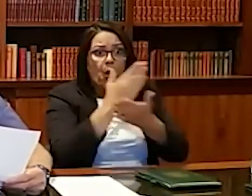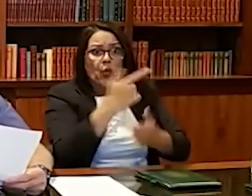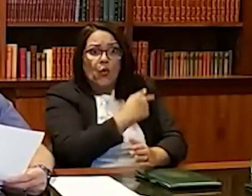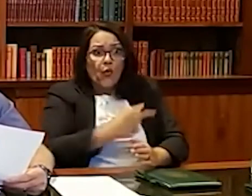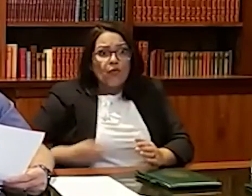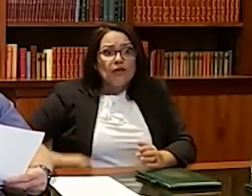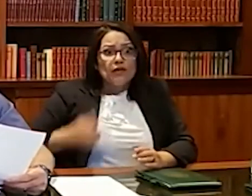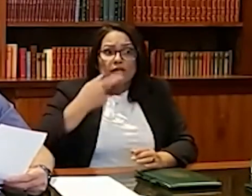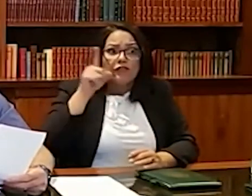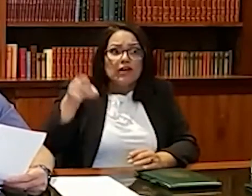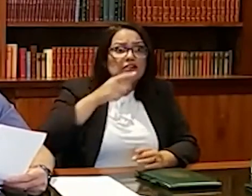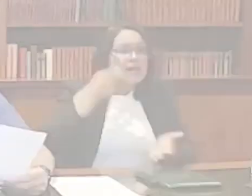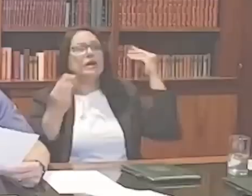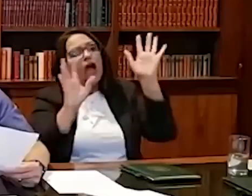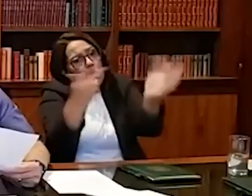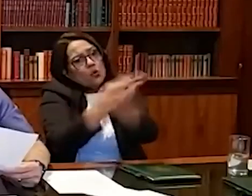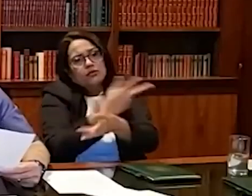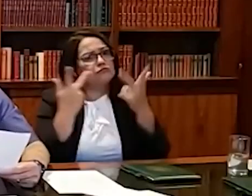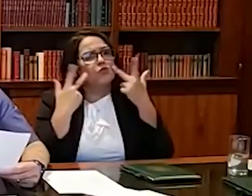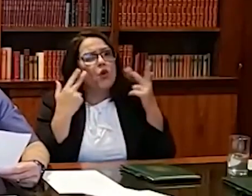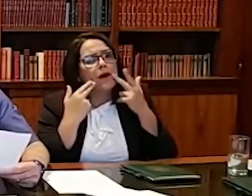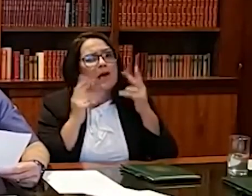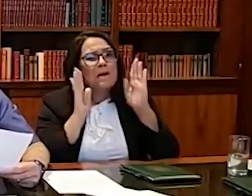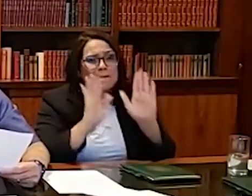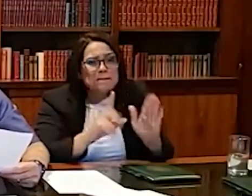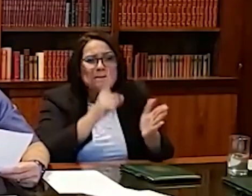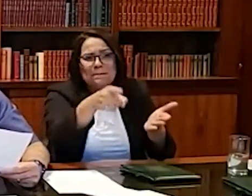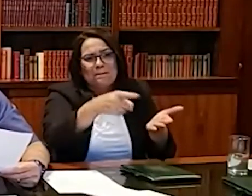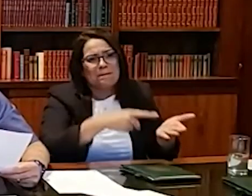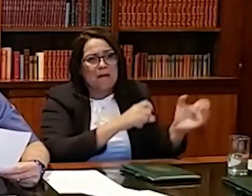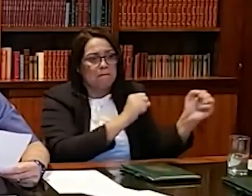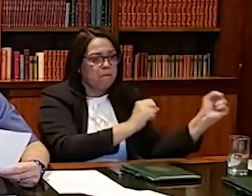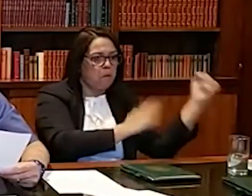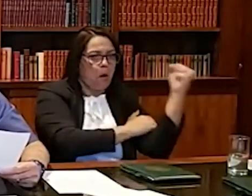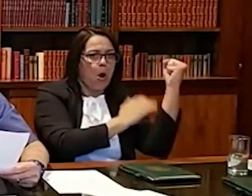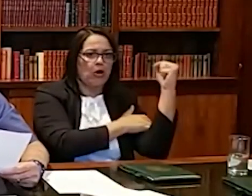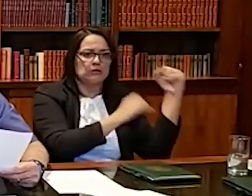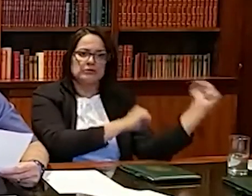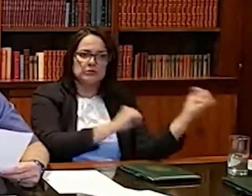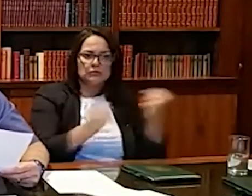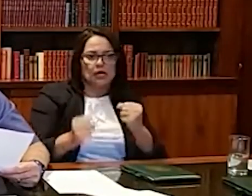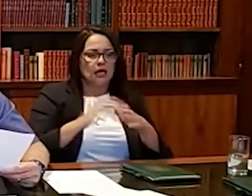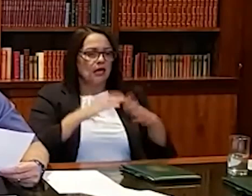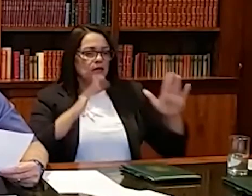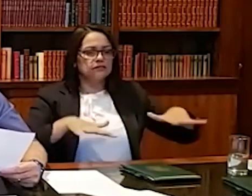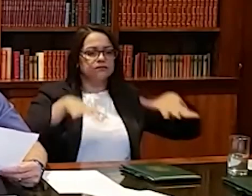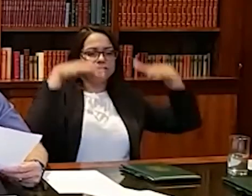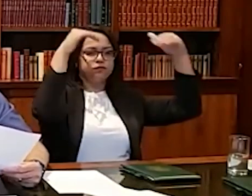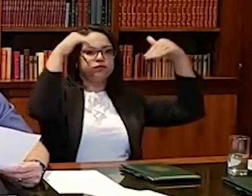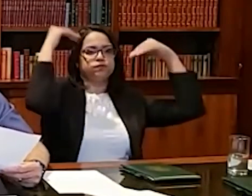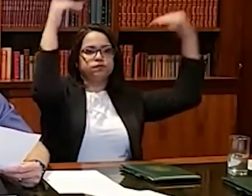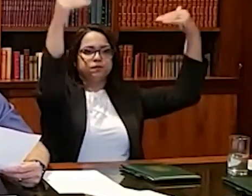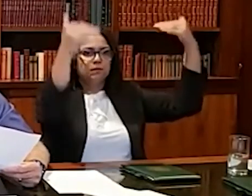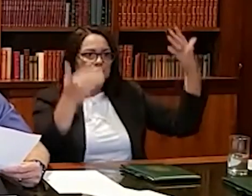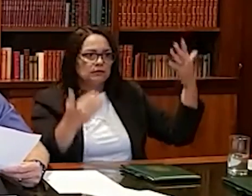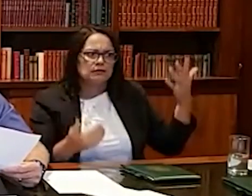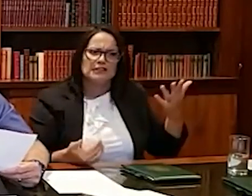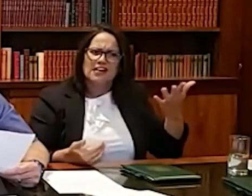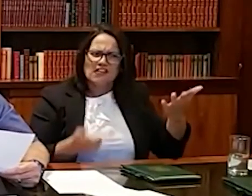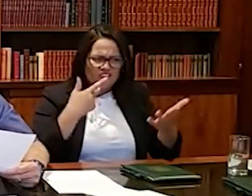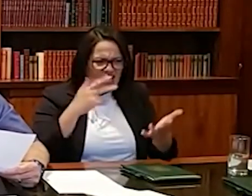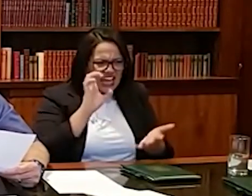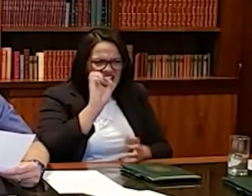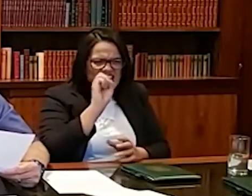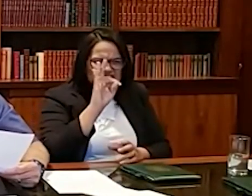tem poder mais restritivo que está difícil esse excesso de poder o poder absoluto mais que está difícil